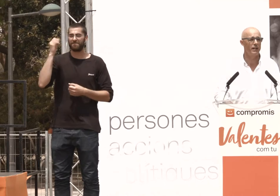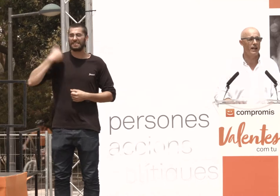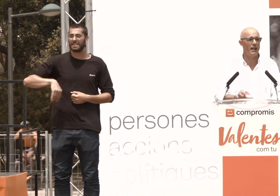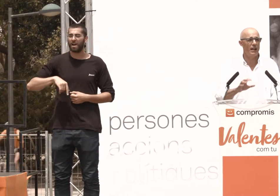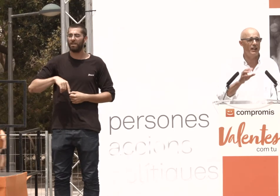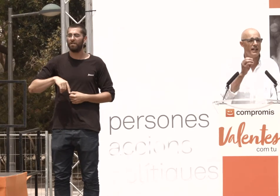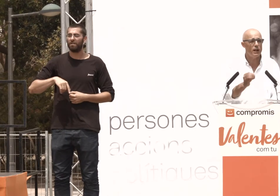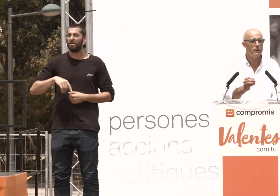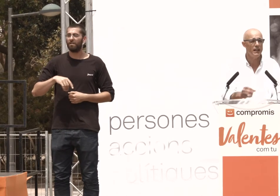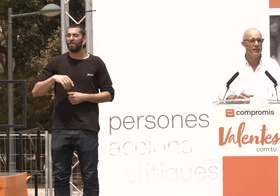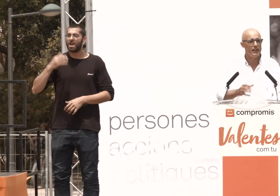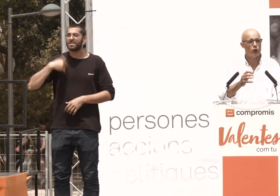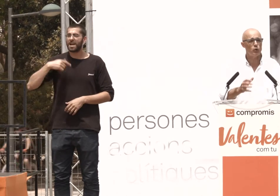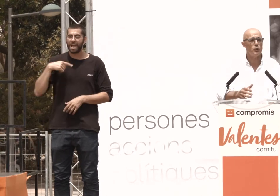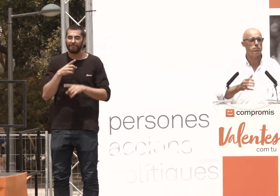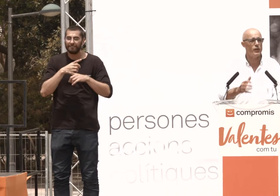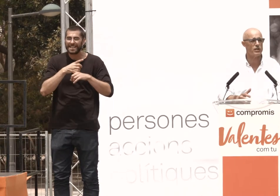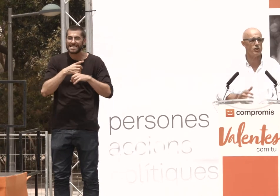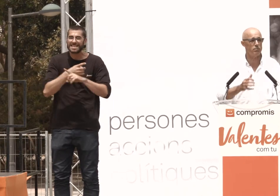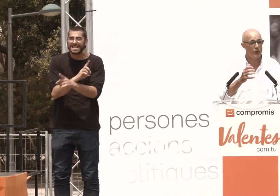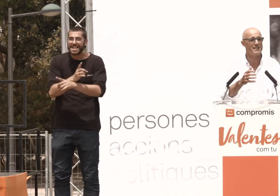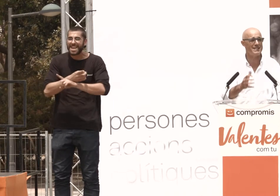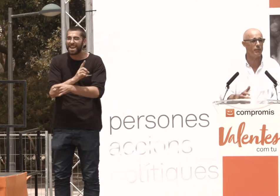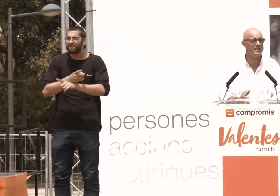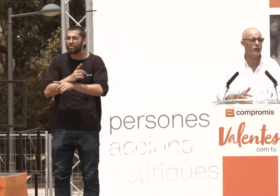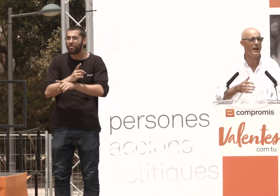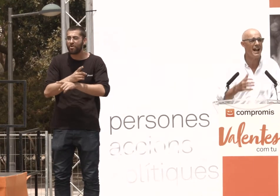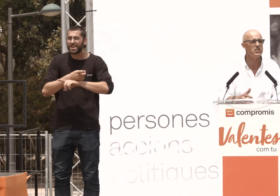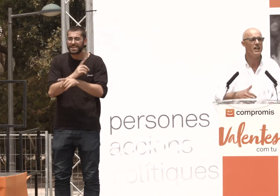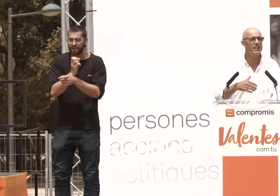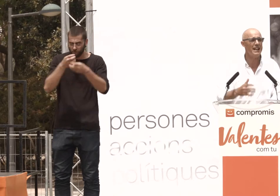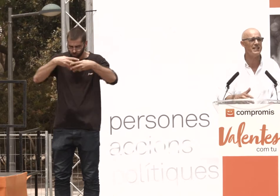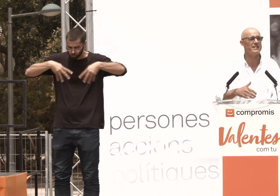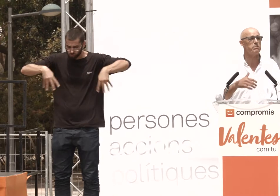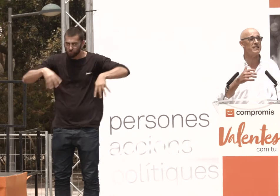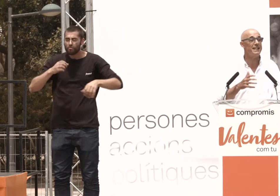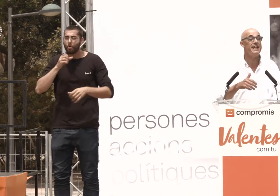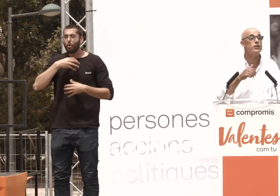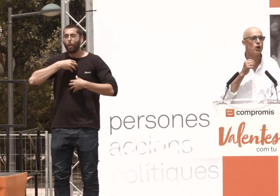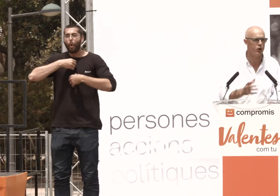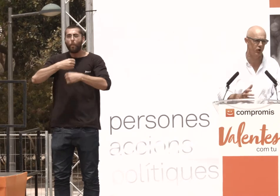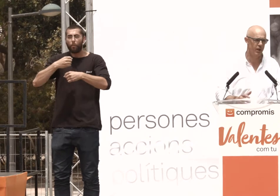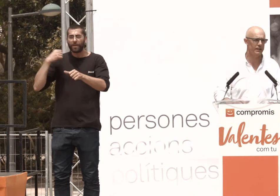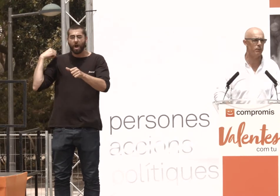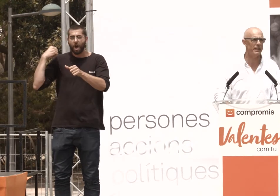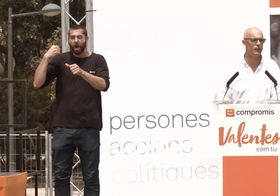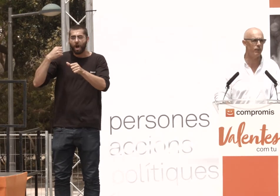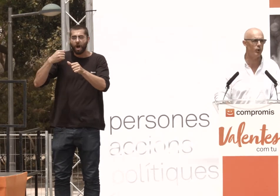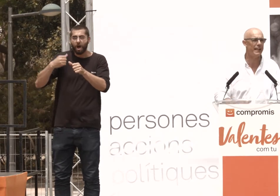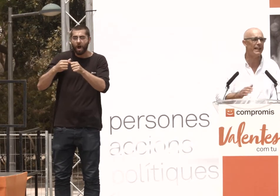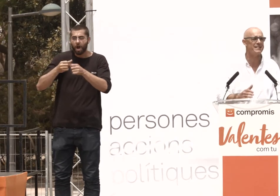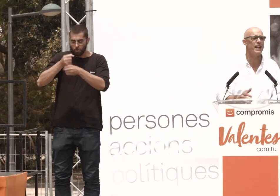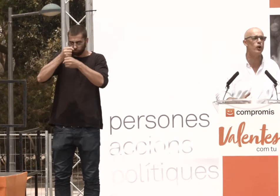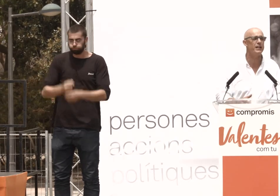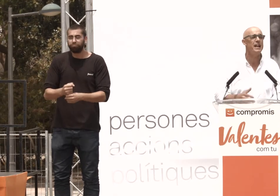tocant el nervi de tots uns poders establerts que durant anys i anys han estat visquent del xollo del Partit